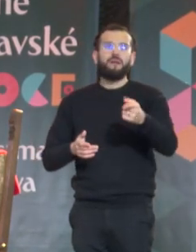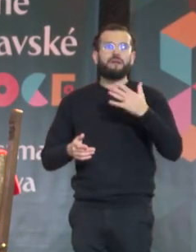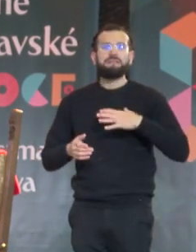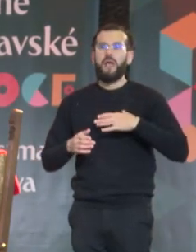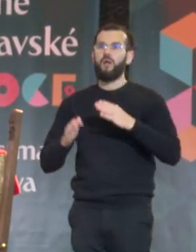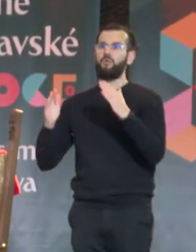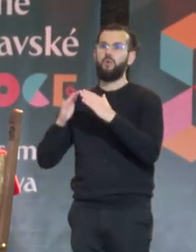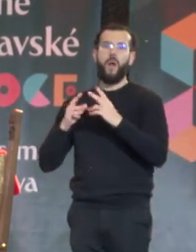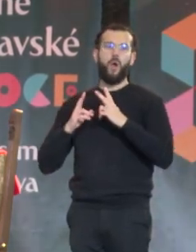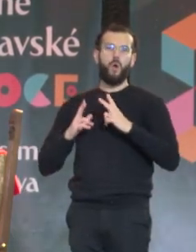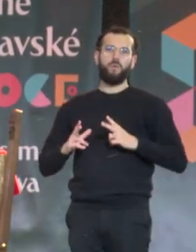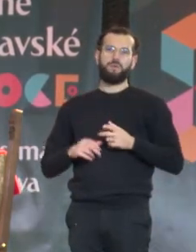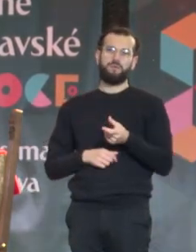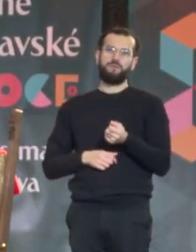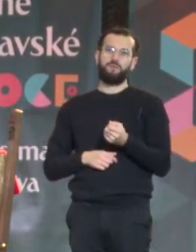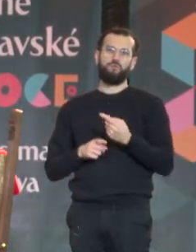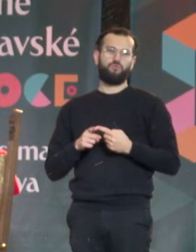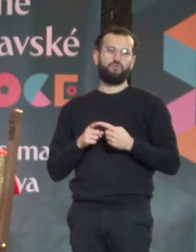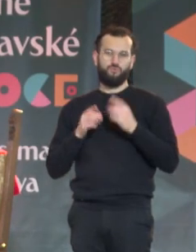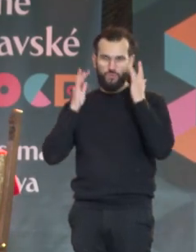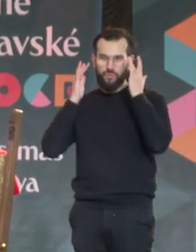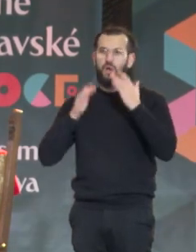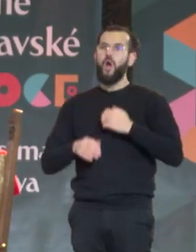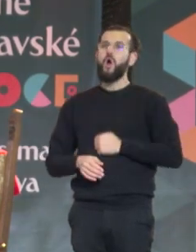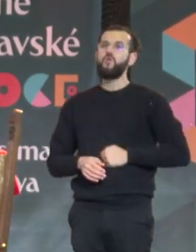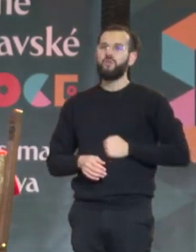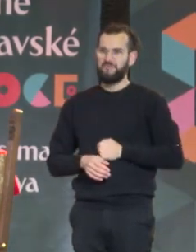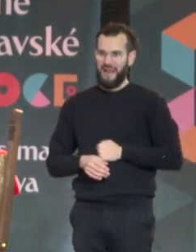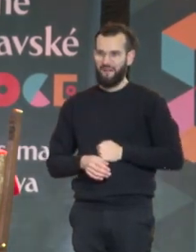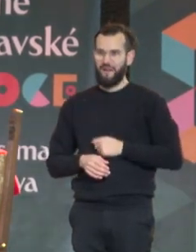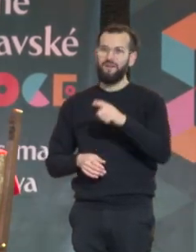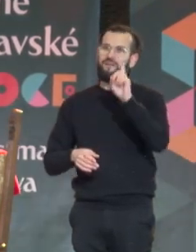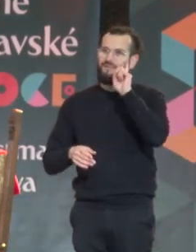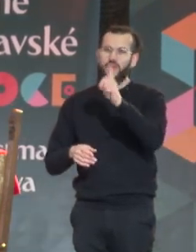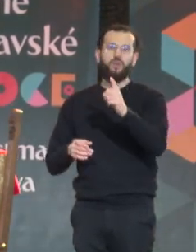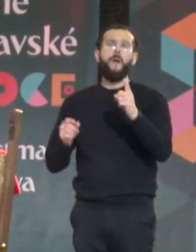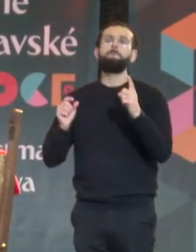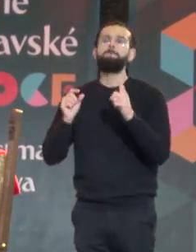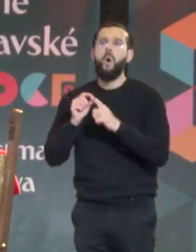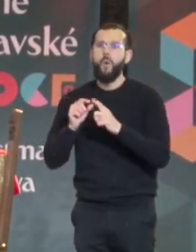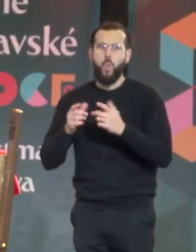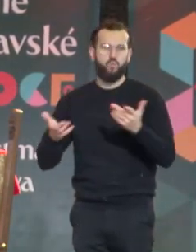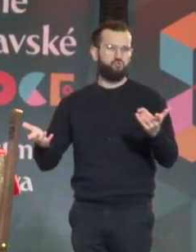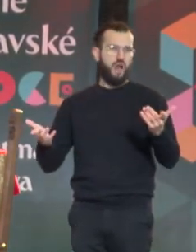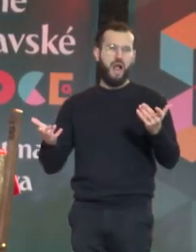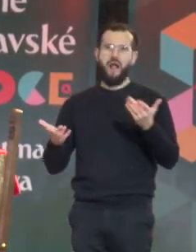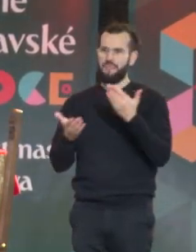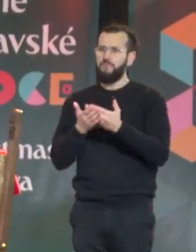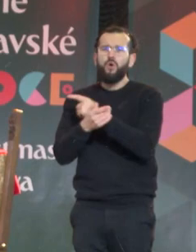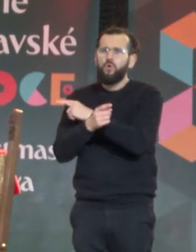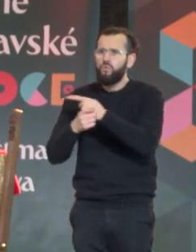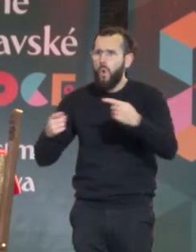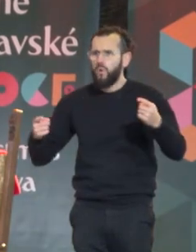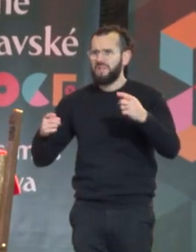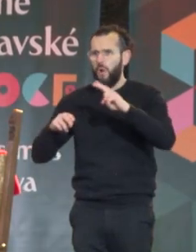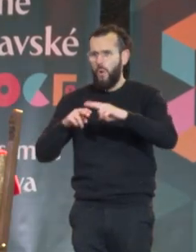doma oddychnúť a pozrieť si nejakú príjemnú rozprávku. A medzi tie príjemné rozprávky patrí, ako som vravil, tá Popoluška a všetky tie